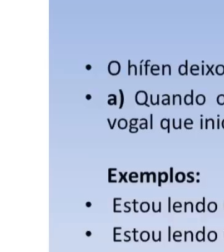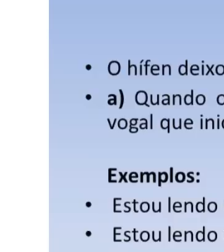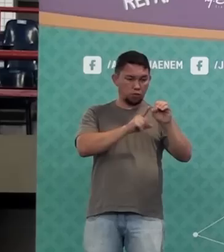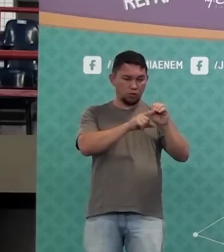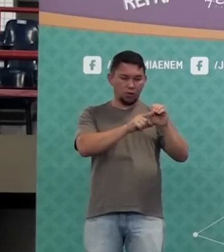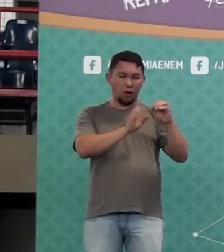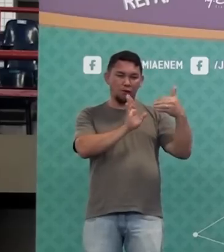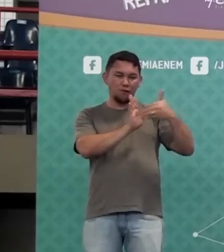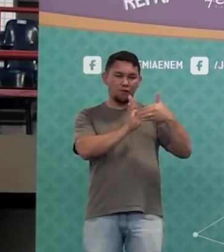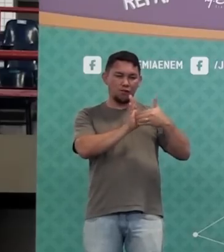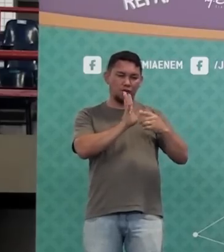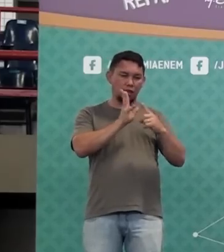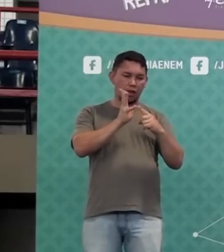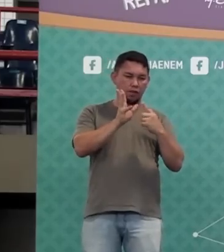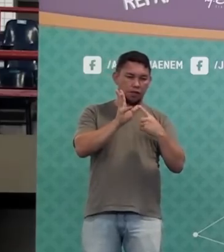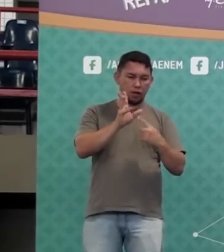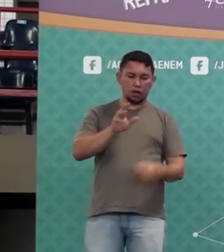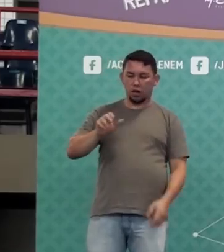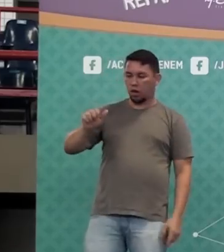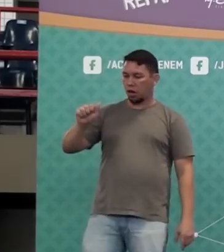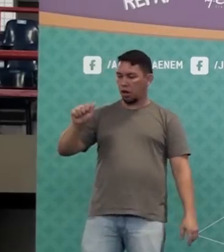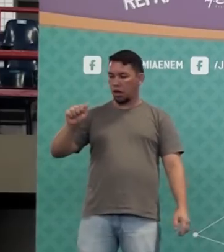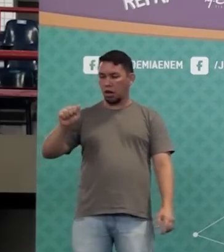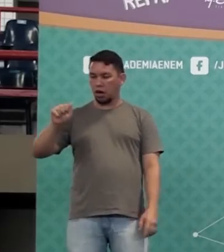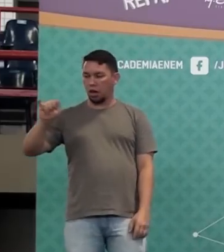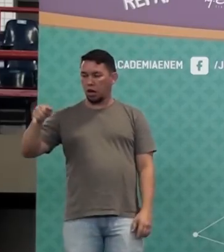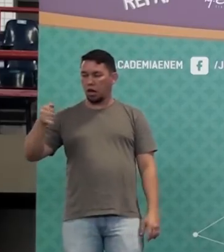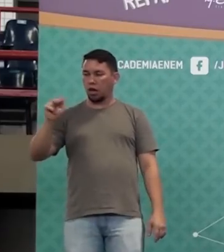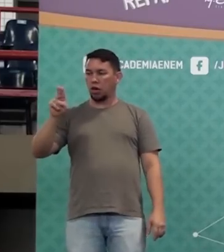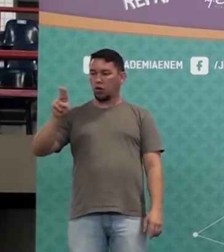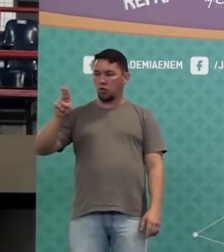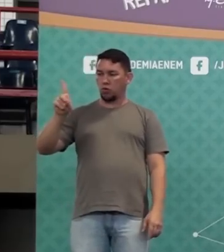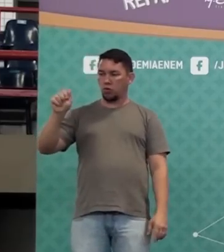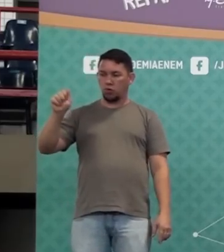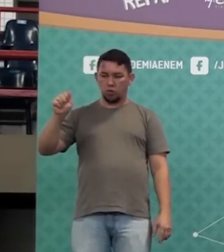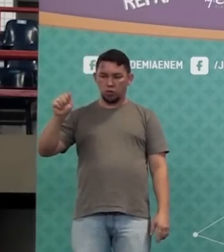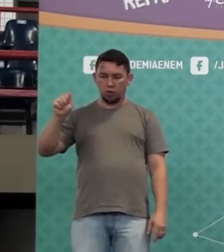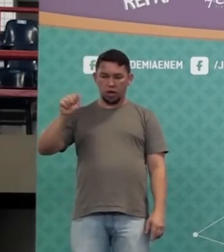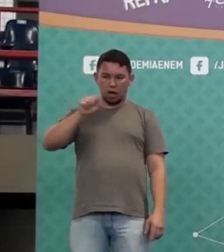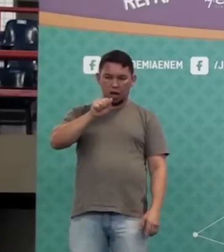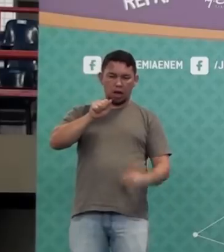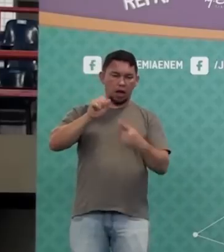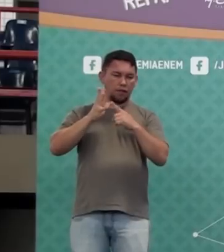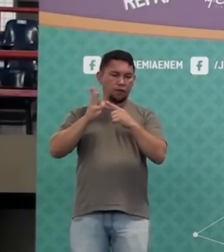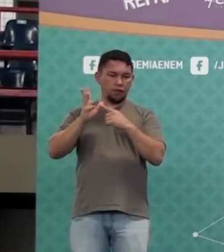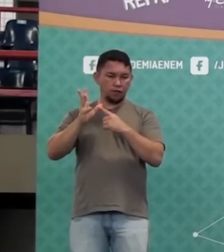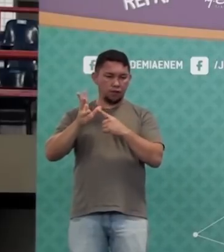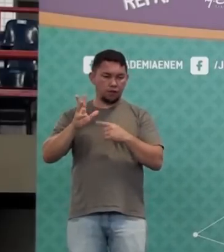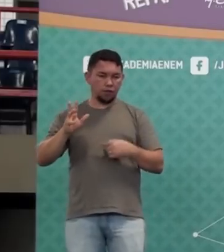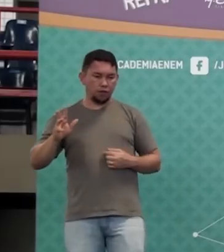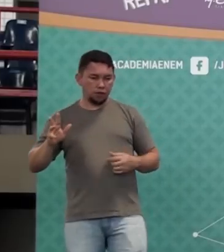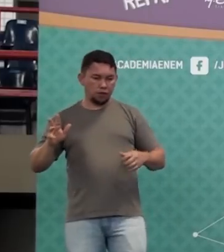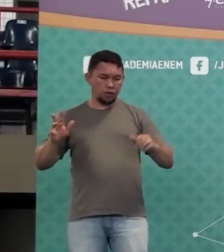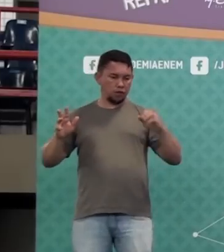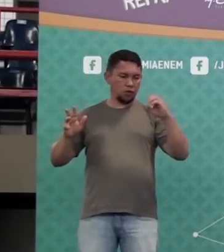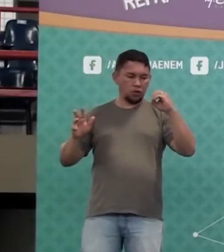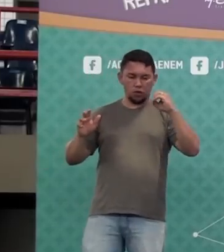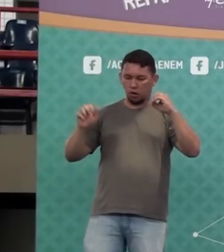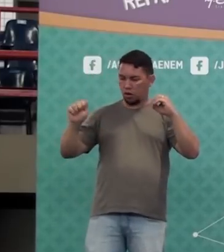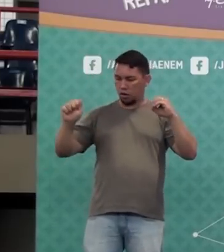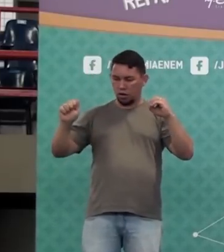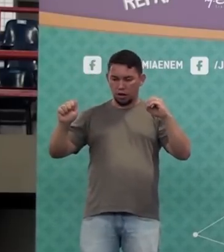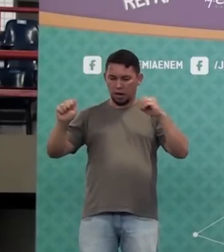vogal. Mas as vogais são diferentes. Então, não tem mais hífen. Autoajuda é